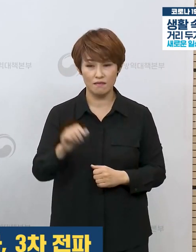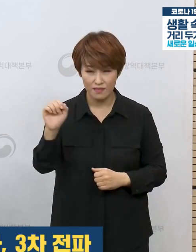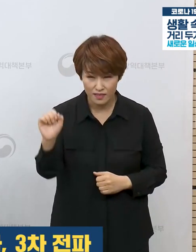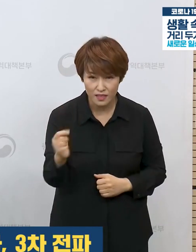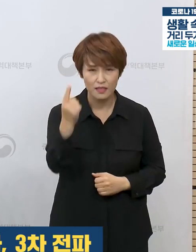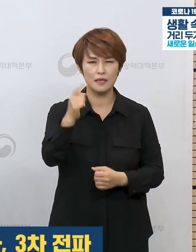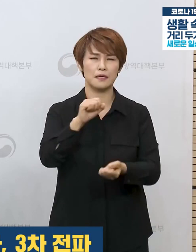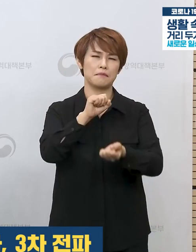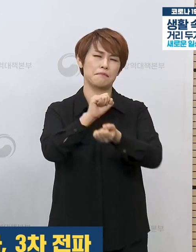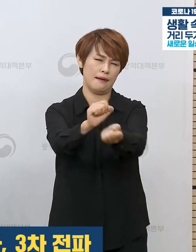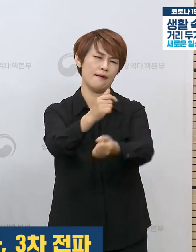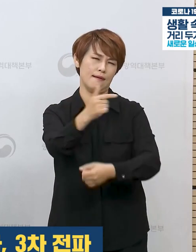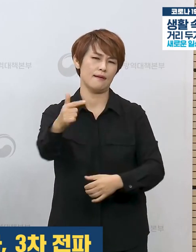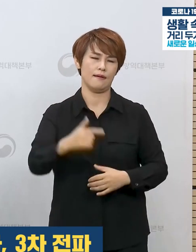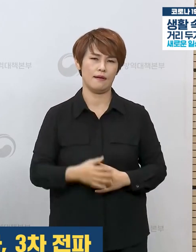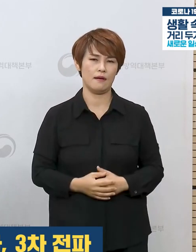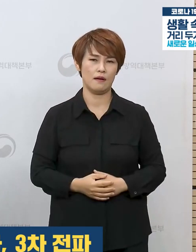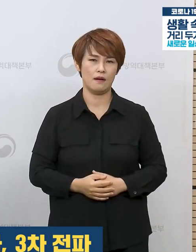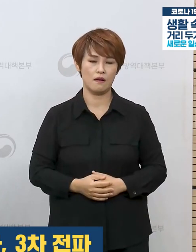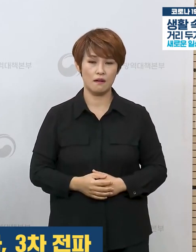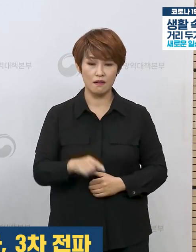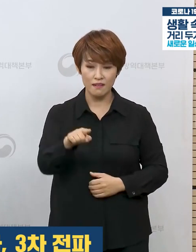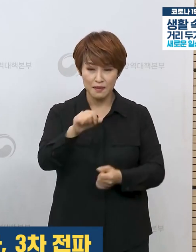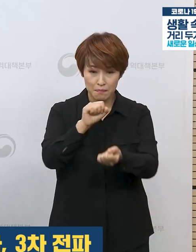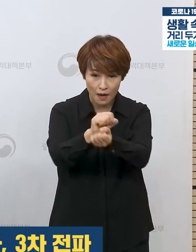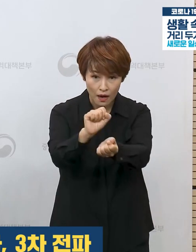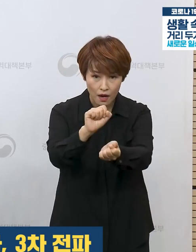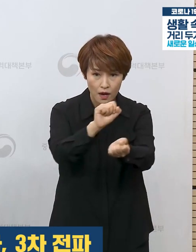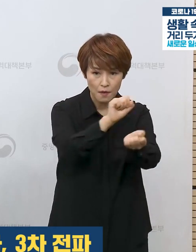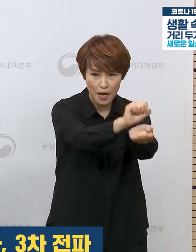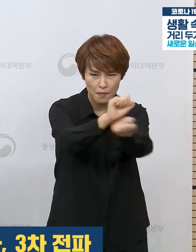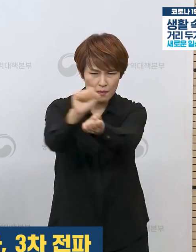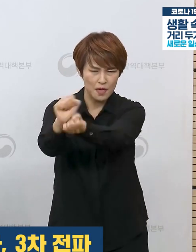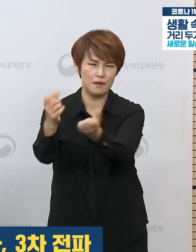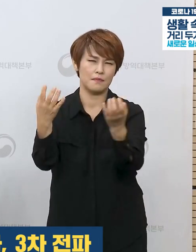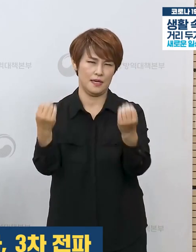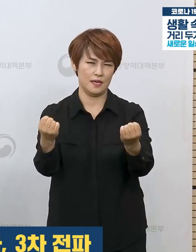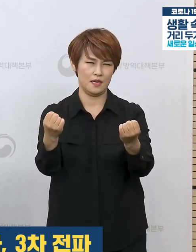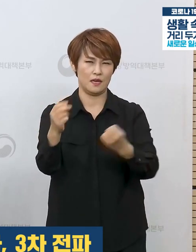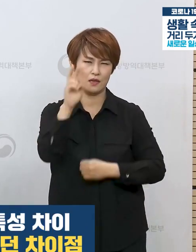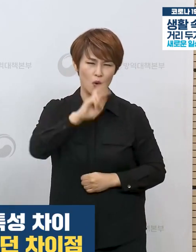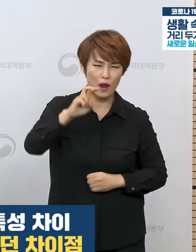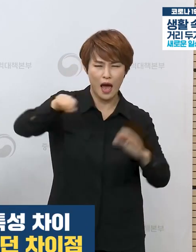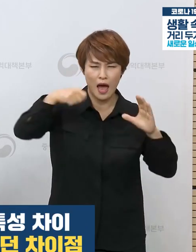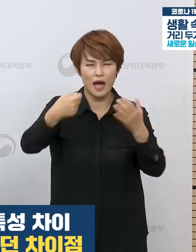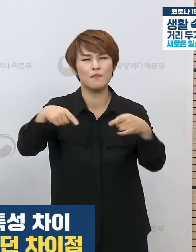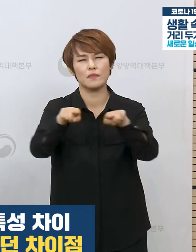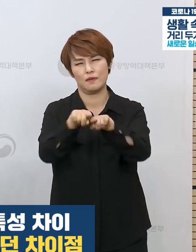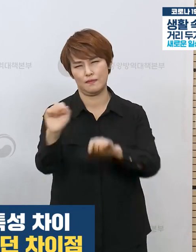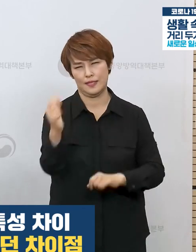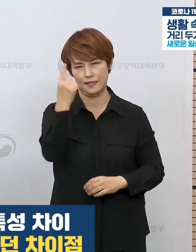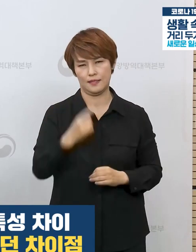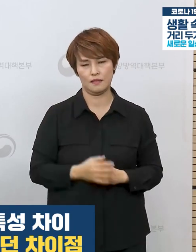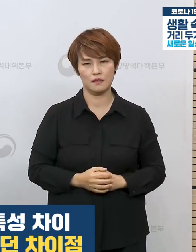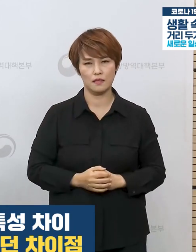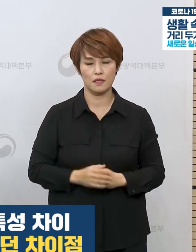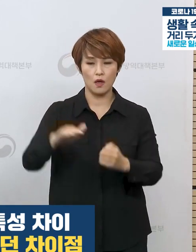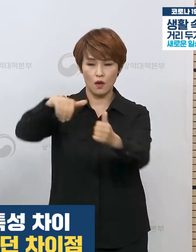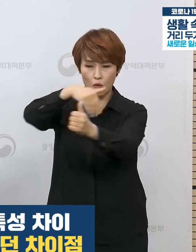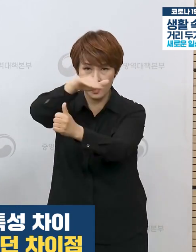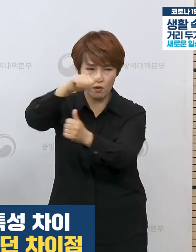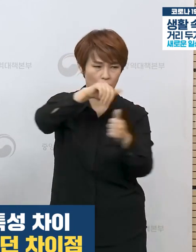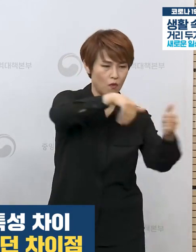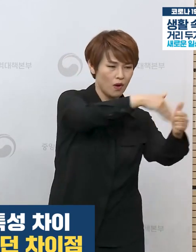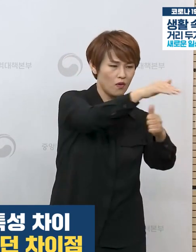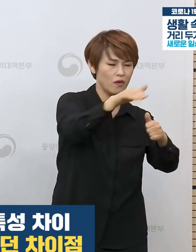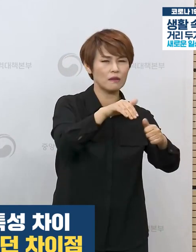감염률도 높고 또 이분들로 인한 2차, 3차 전파가 많은 게 아닌가라는 그런 어떤 환경에 대한 특성의 차이와